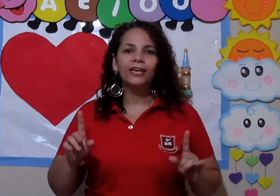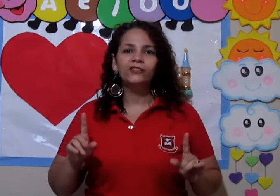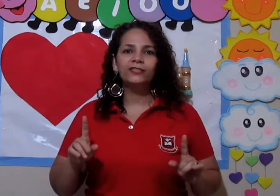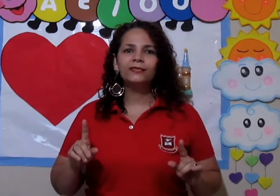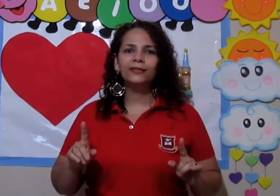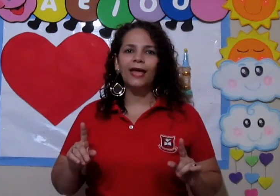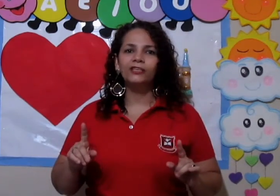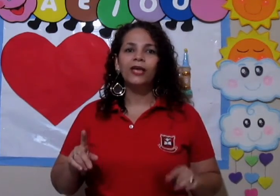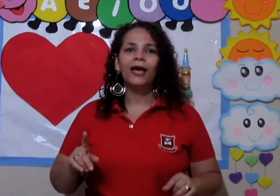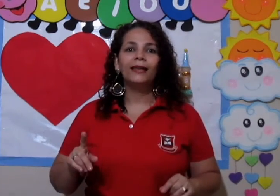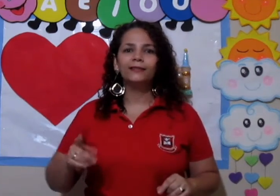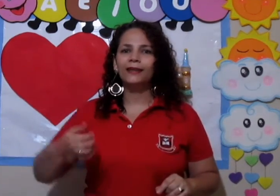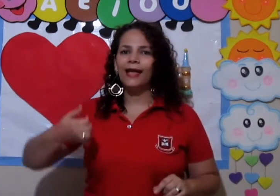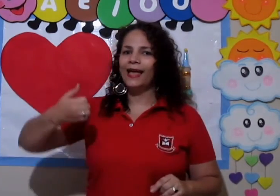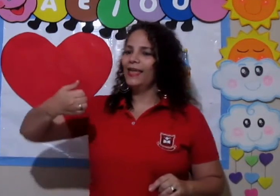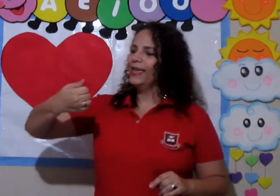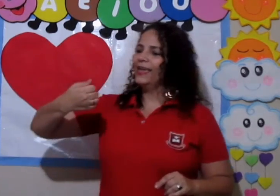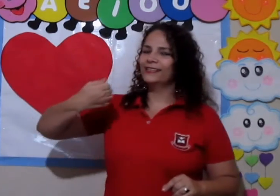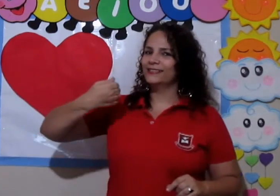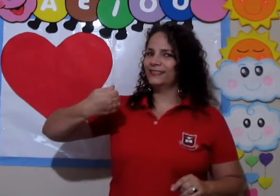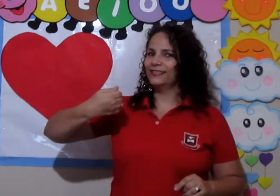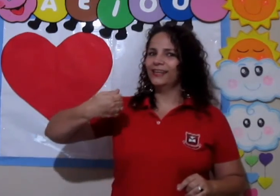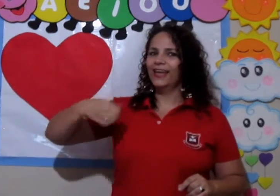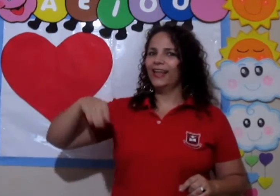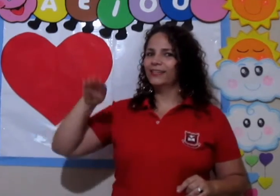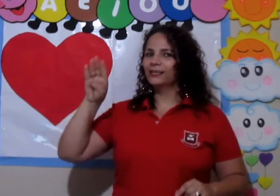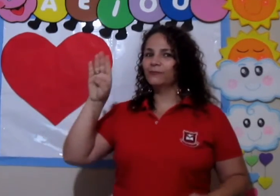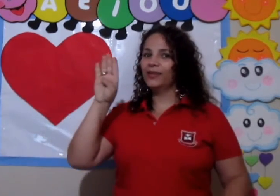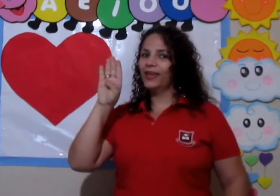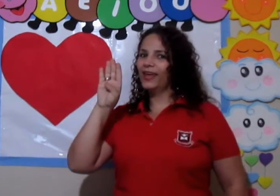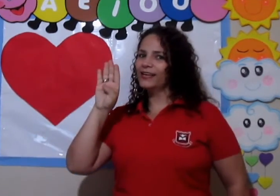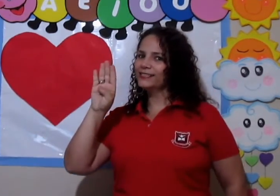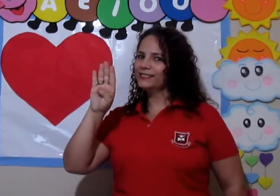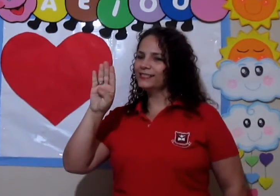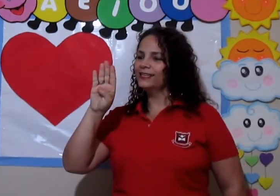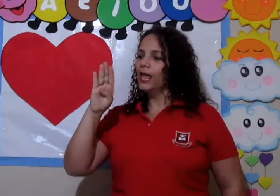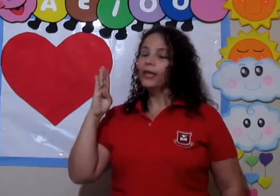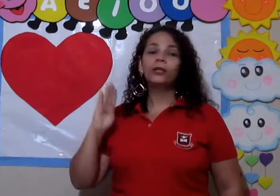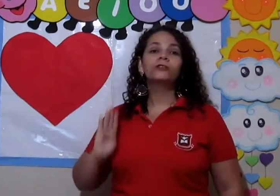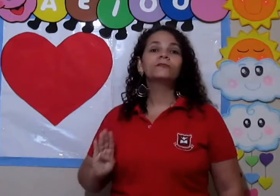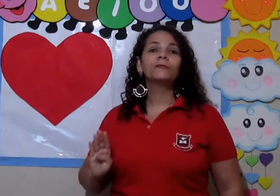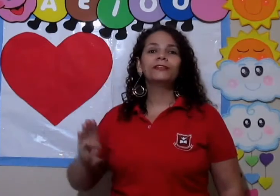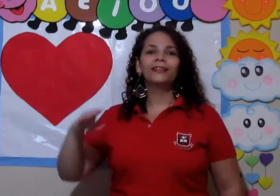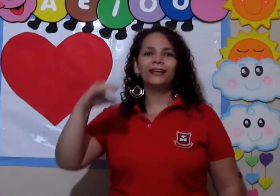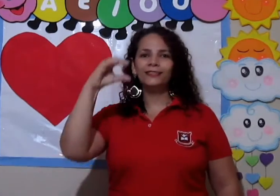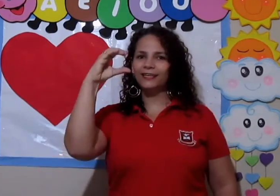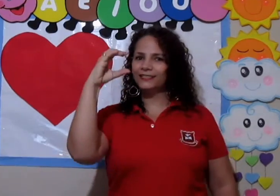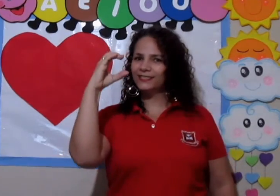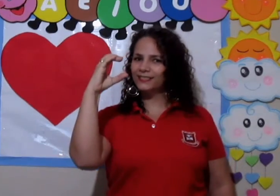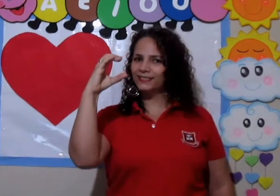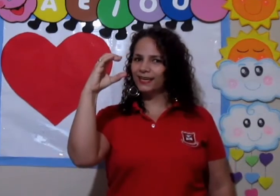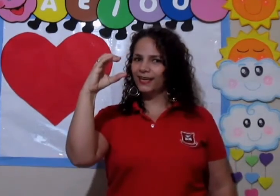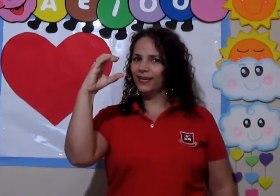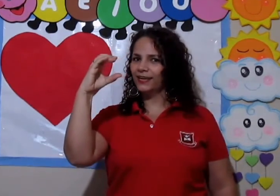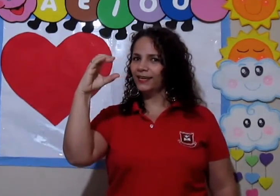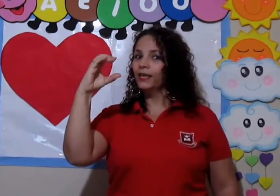de sinais. A letra A é assim, a letra B é assim e nós vamos aprender a letra C.